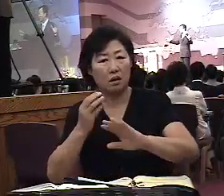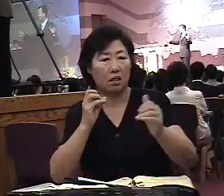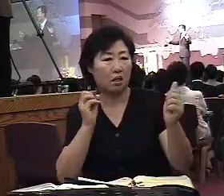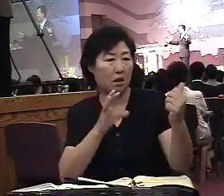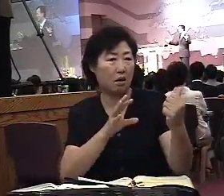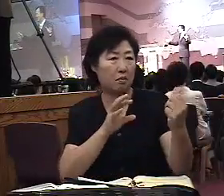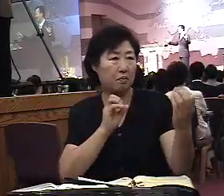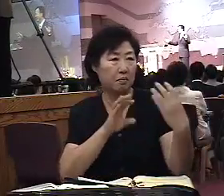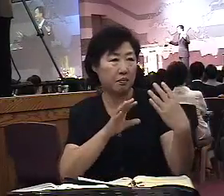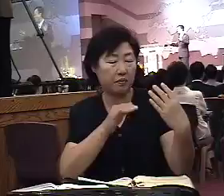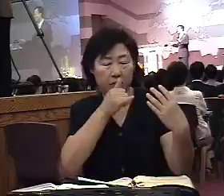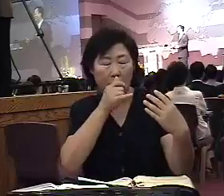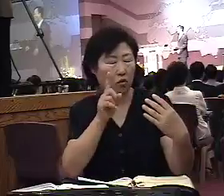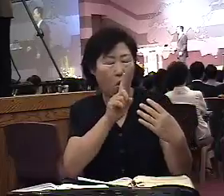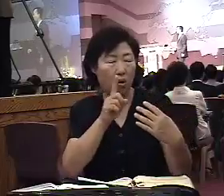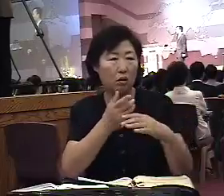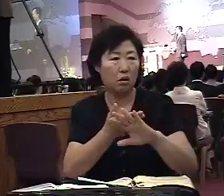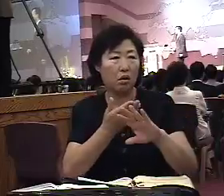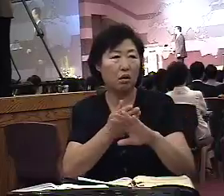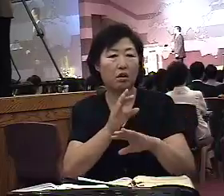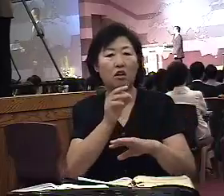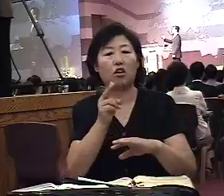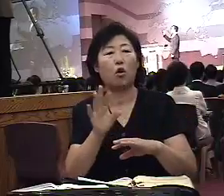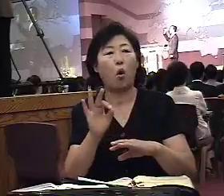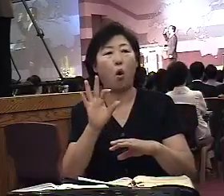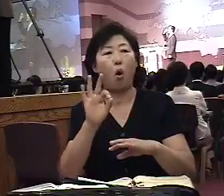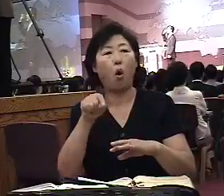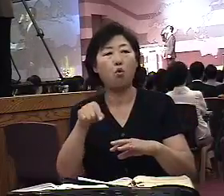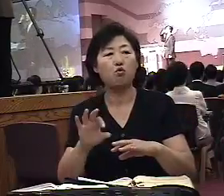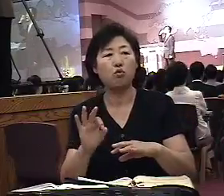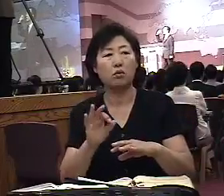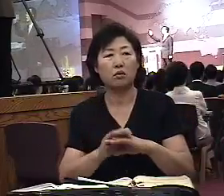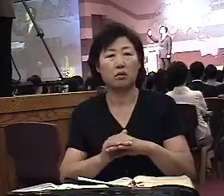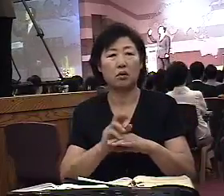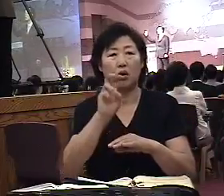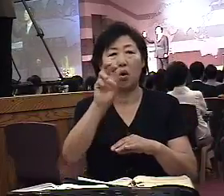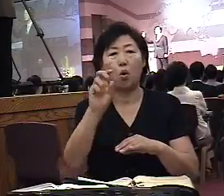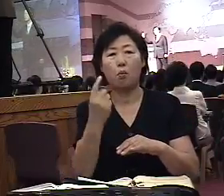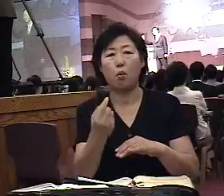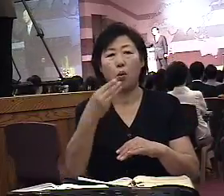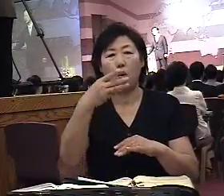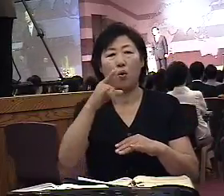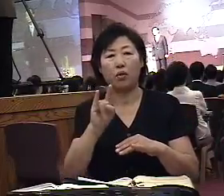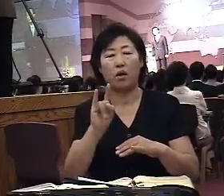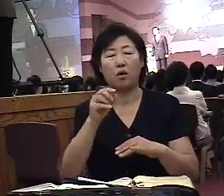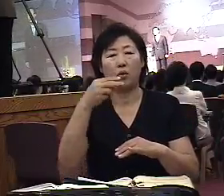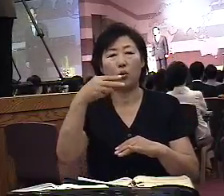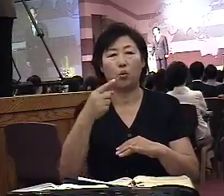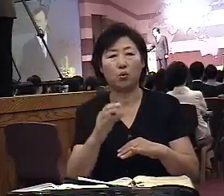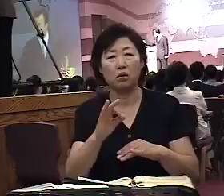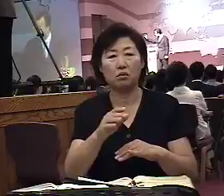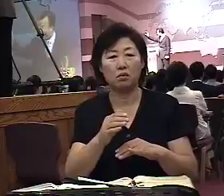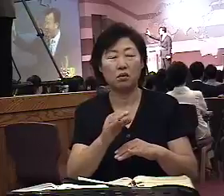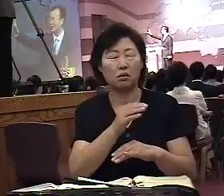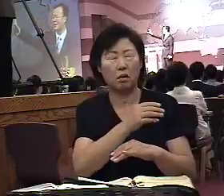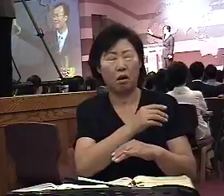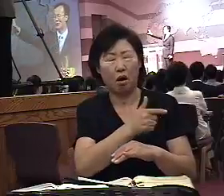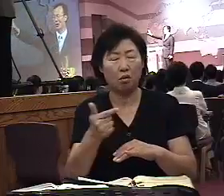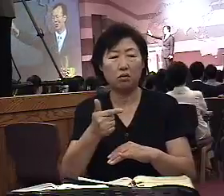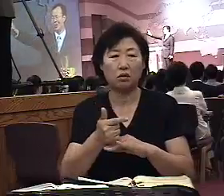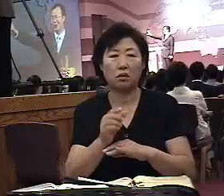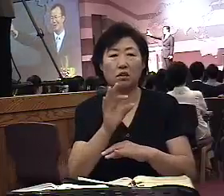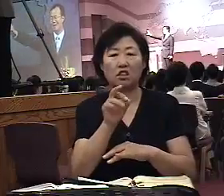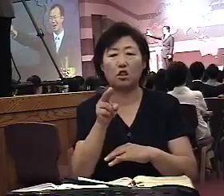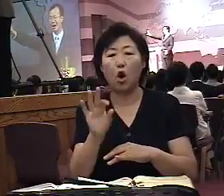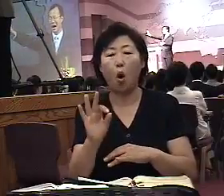전혀 그렇지 않습니다. 젊은 사람들 역시 마오쩌둥을 굉장히 영웅으로 보는 것을 볼 수 있습니다. 똑같은